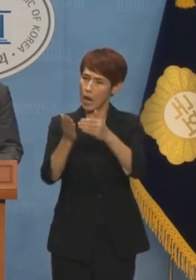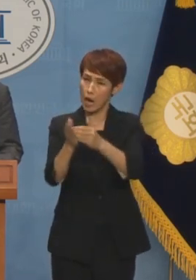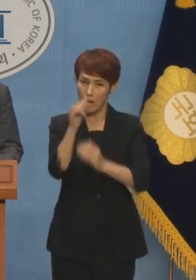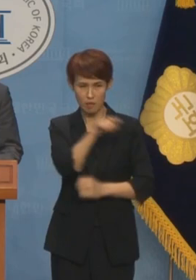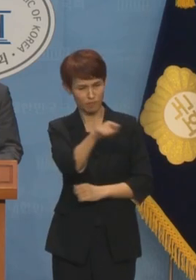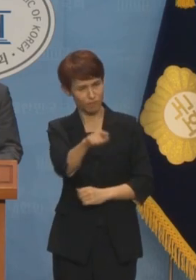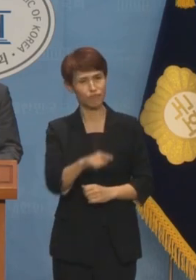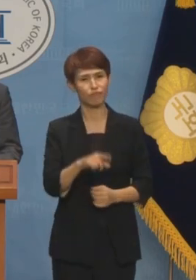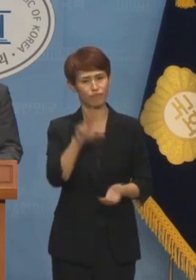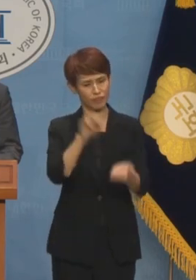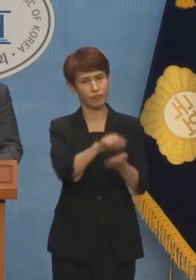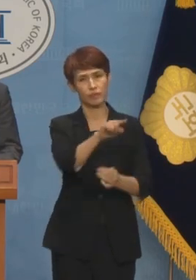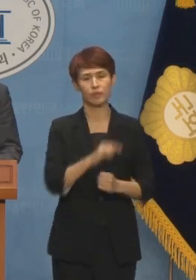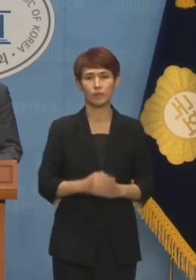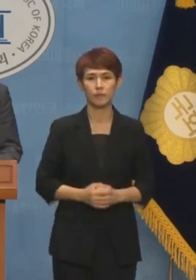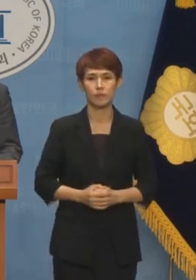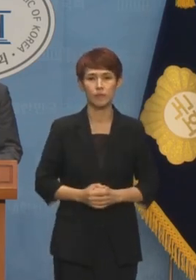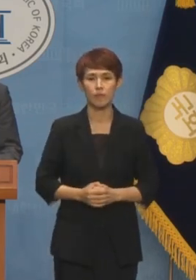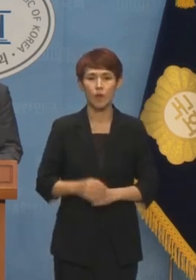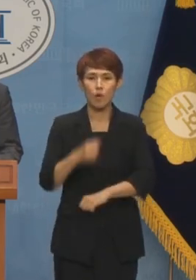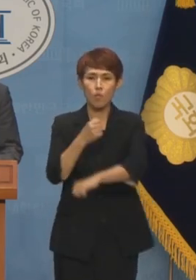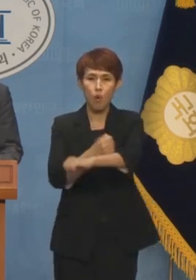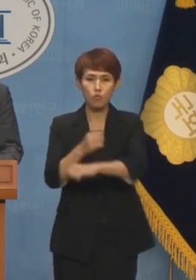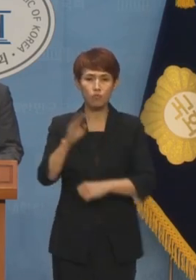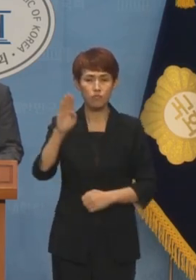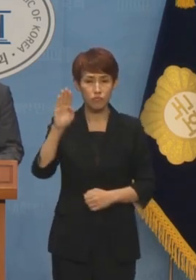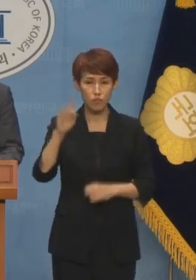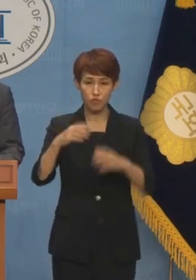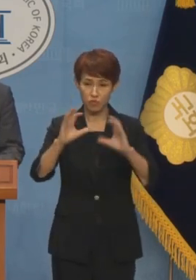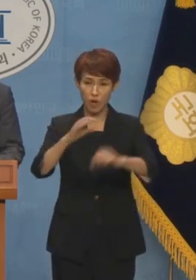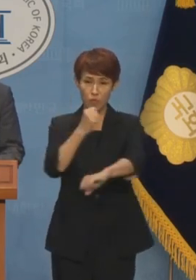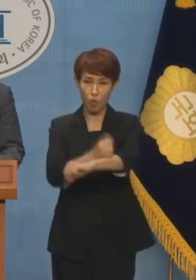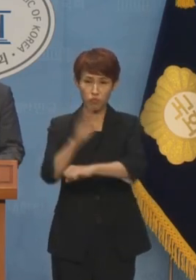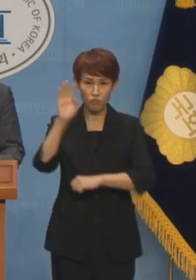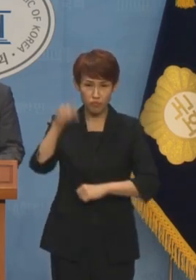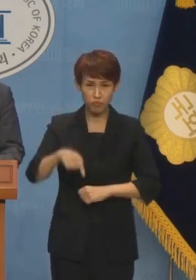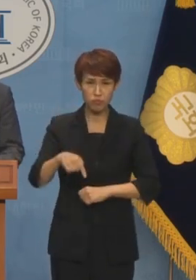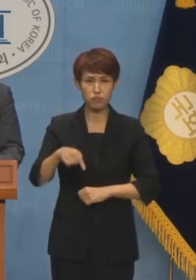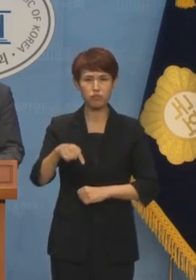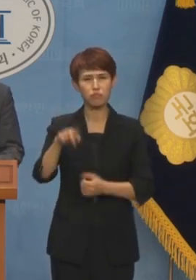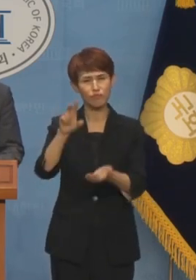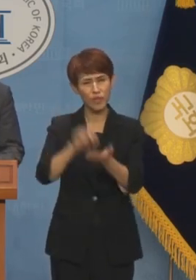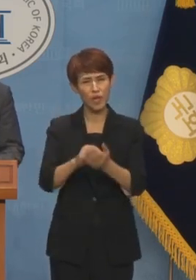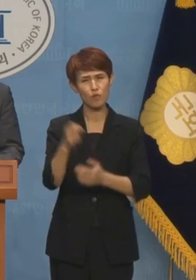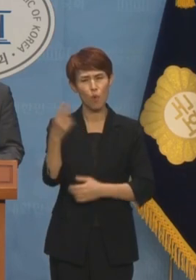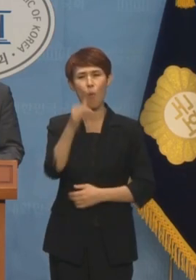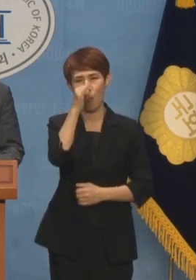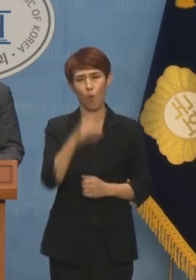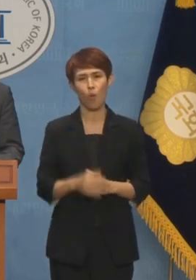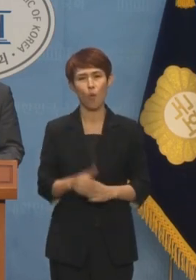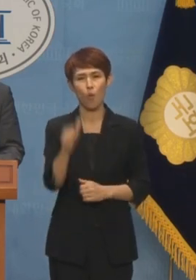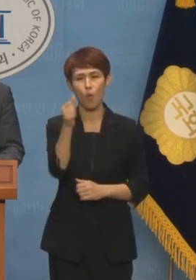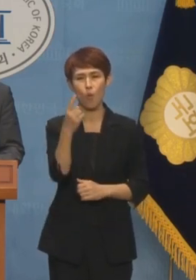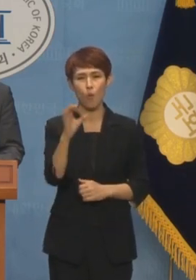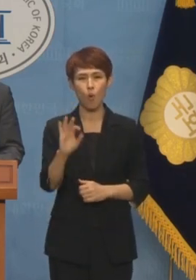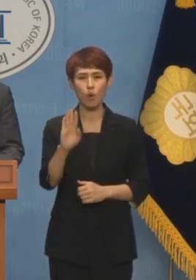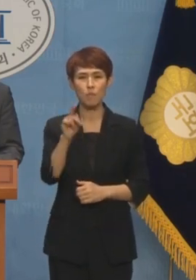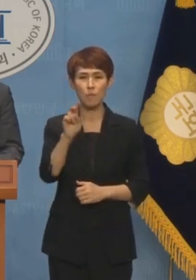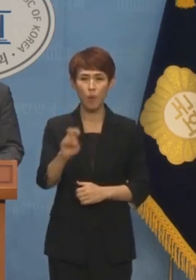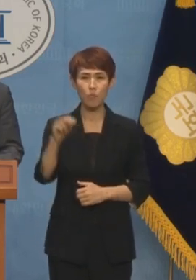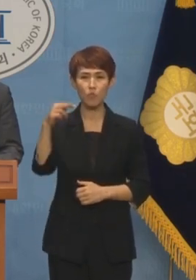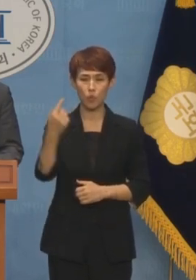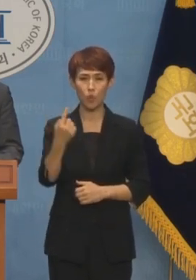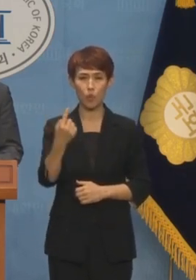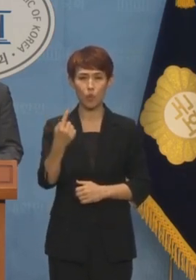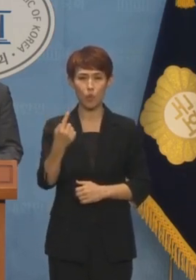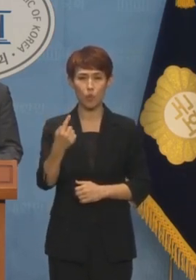늘어놓고 있습니다. 보훈부의 시대착오적인 인식은 비단 이번뿐만이 아니라 홍범도 장군 흉상 이전